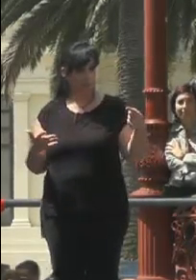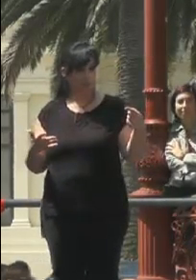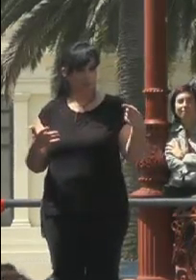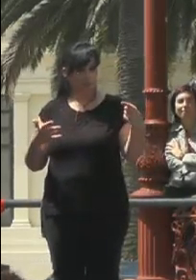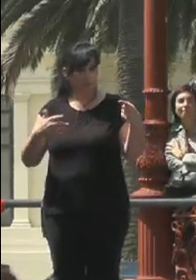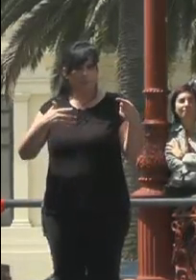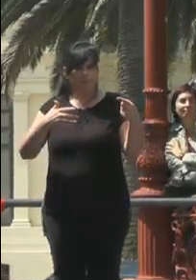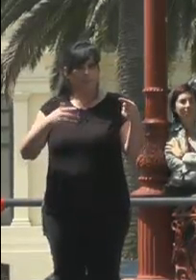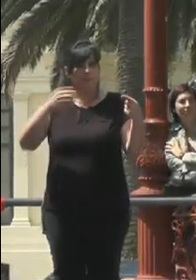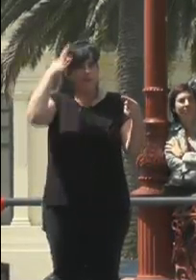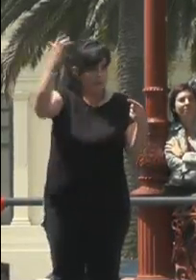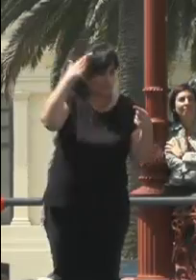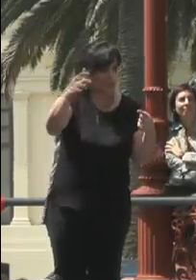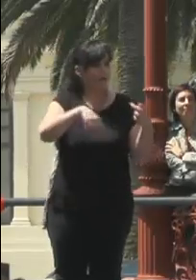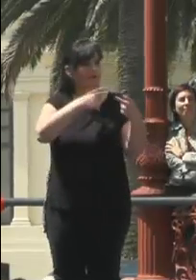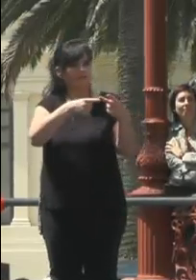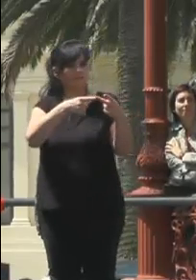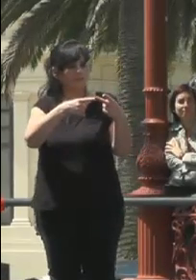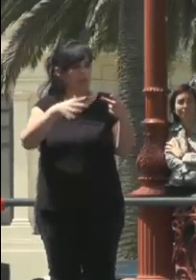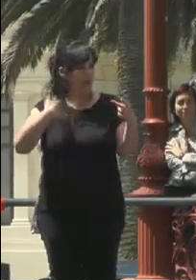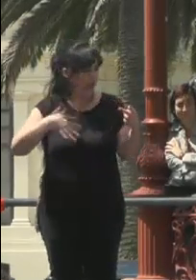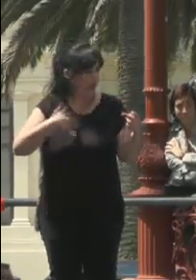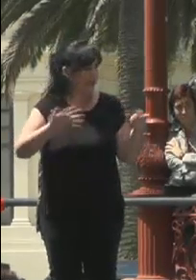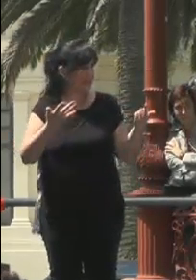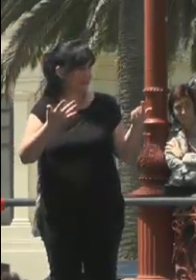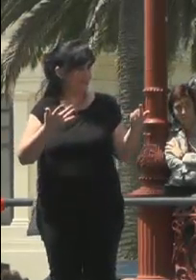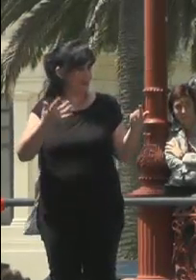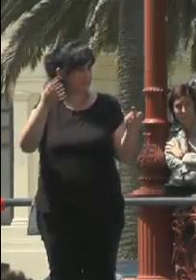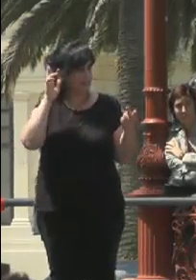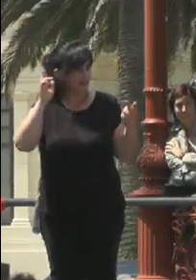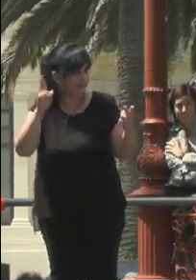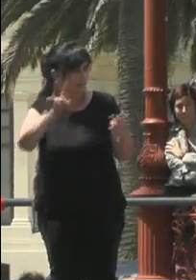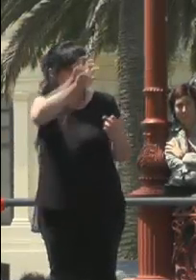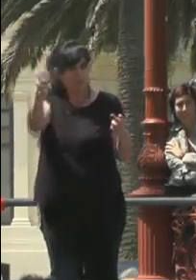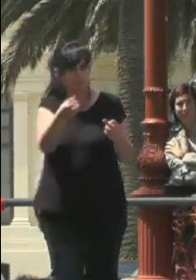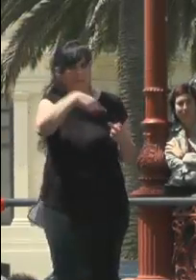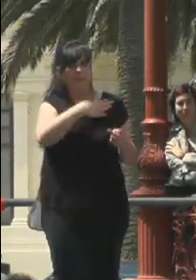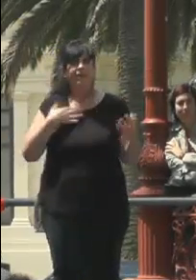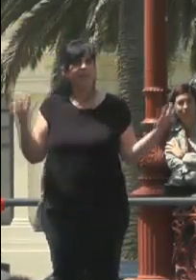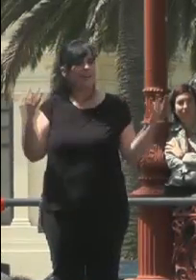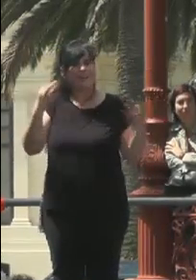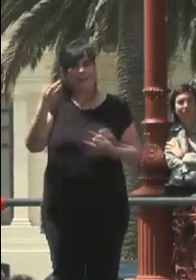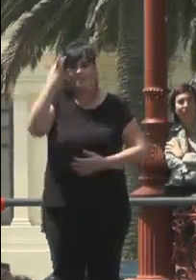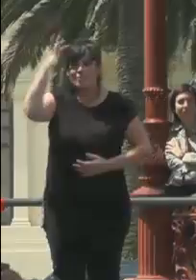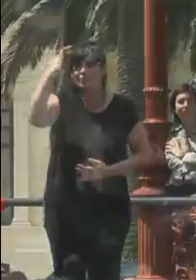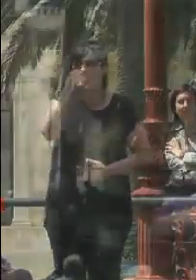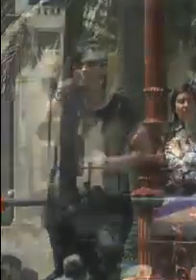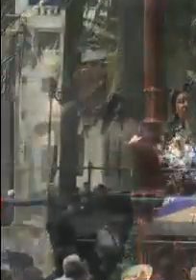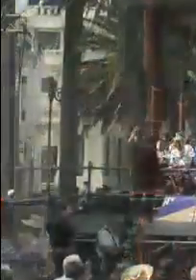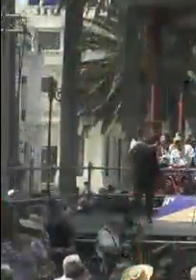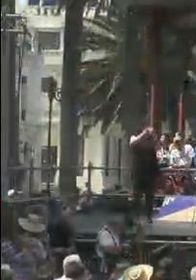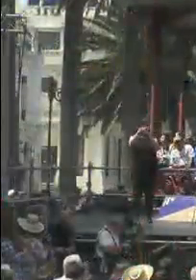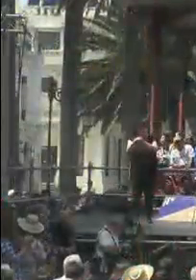ilusión, con alegría. Non hai maior motor de arranque que a esperanza. Queremos soñar, podemos cambiar o mundo e o 26